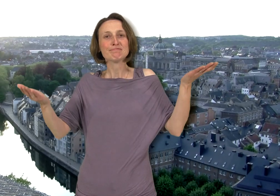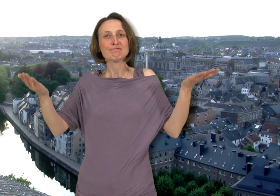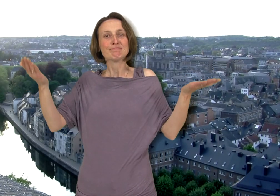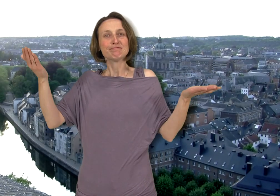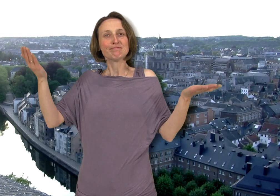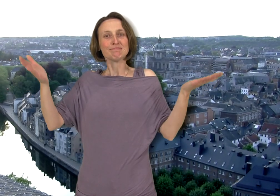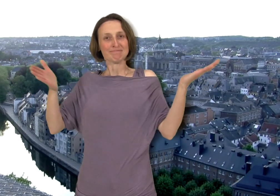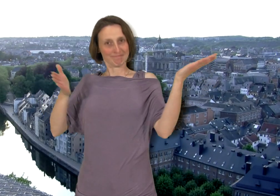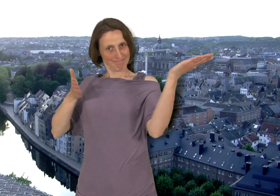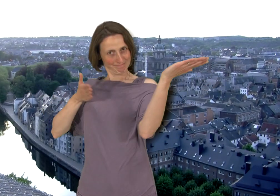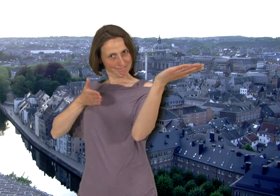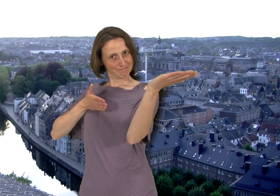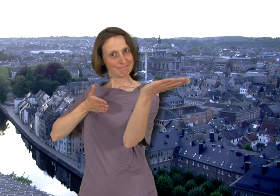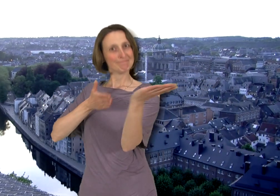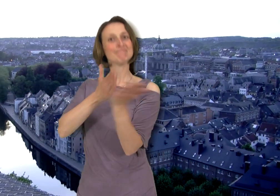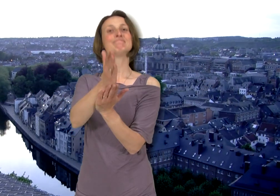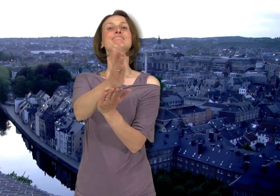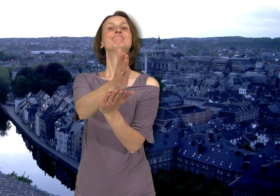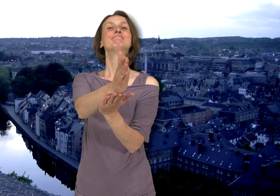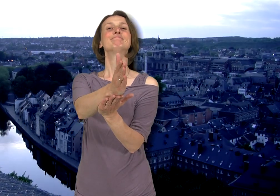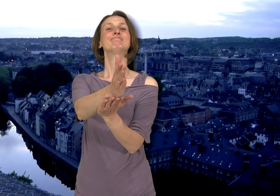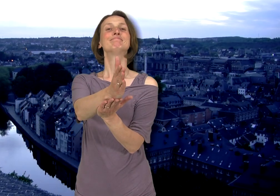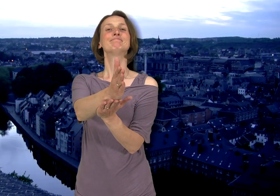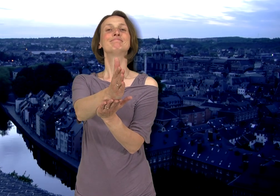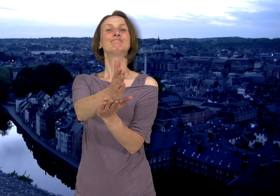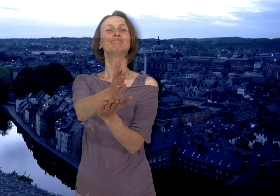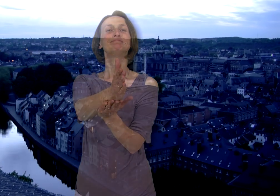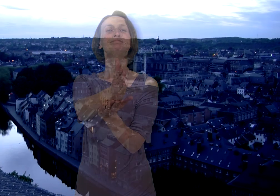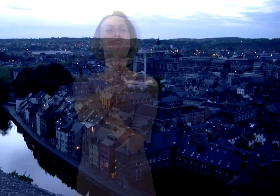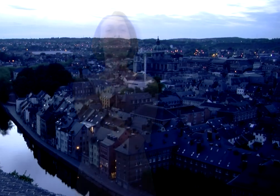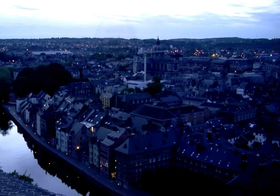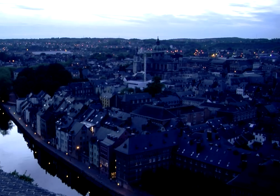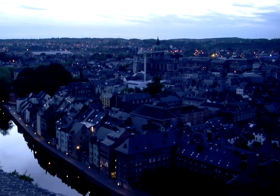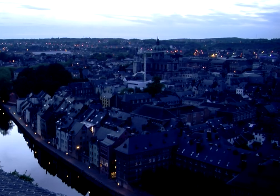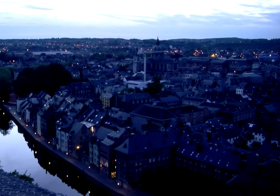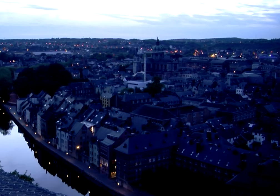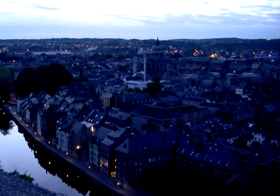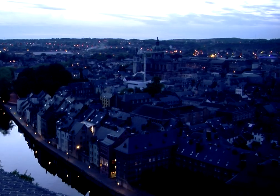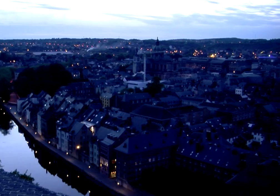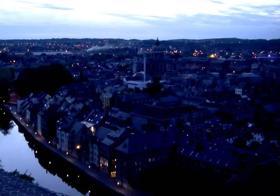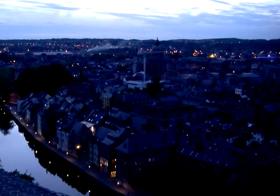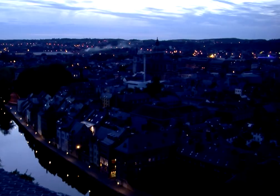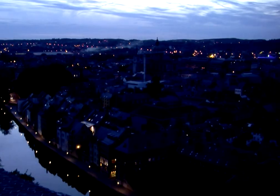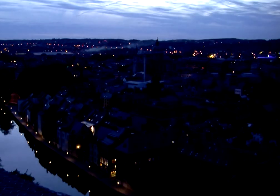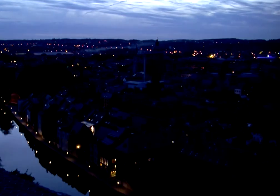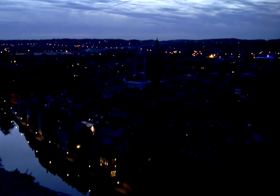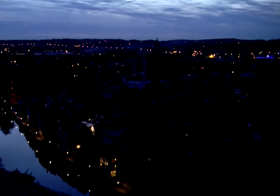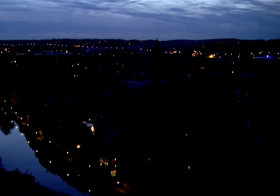la maternelle, ne les a pas du tout empêchés de se développer en français. Et donc ça, c'est pas moi qui le dis, c'est les enfants qui le montrent.